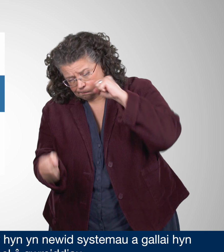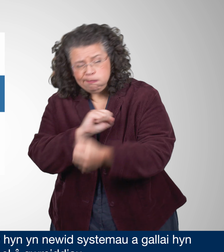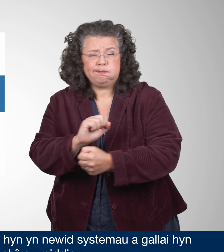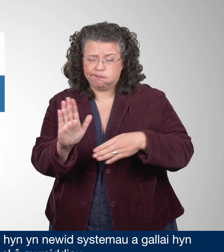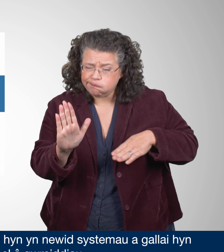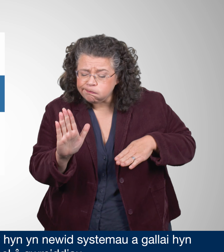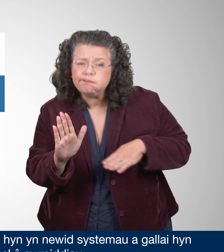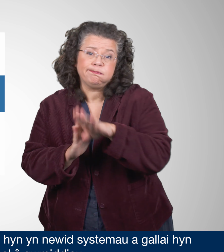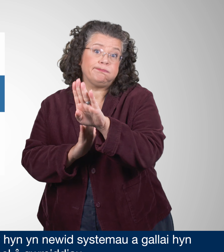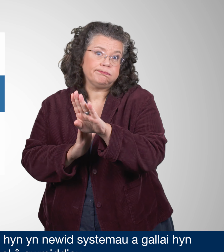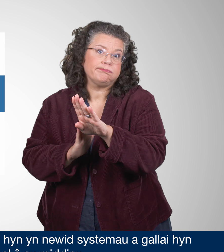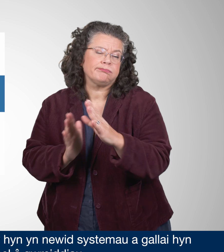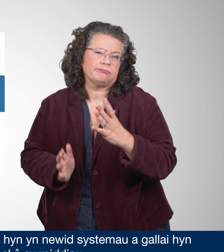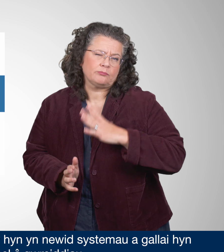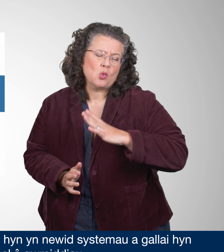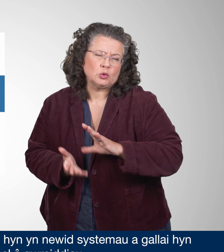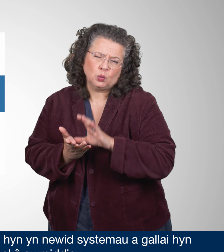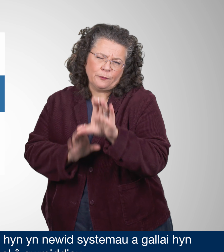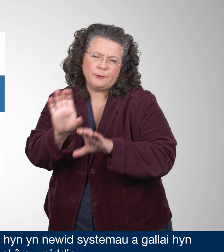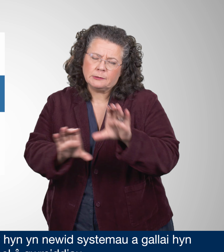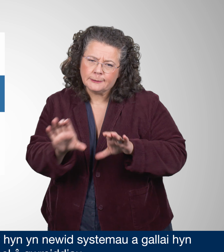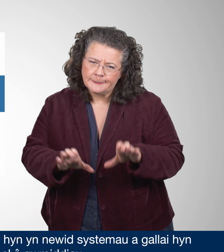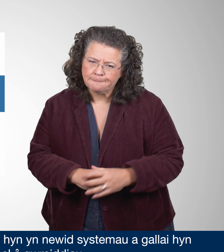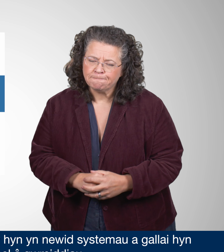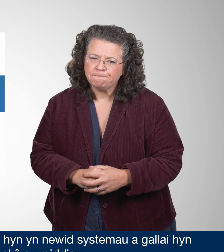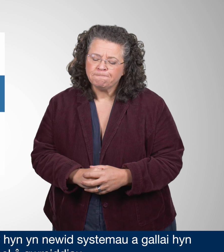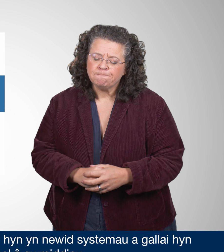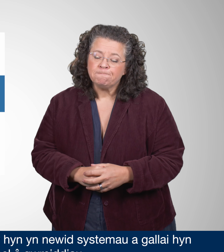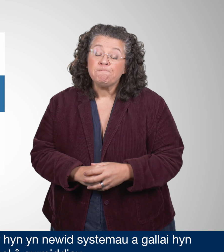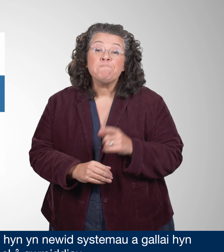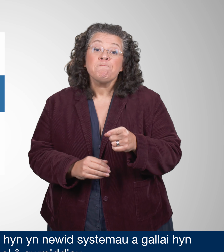Rydym yn galw hyn yn newid systemau.